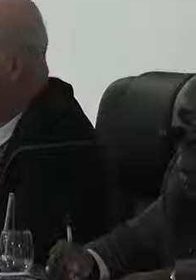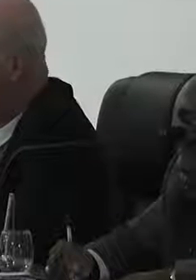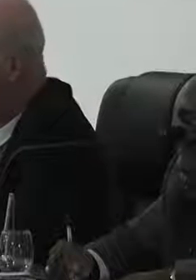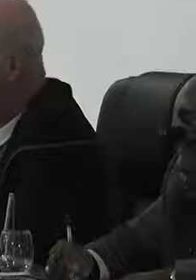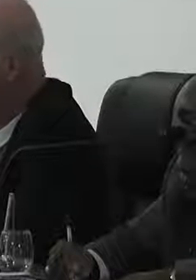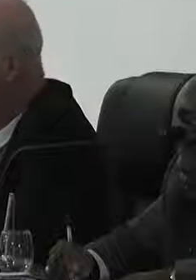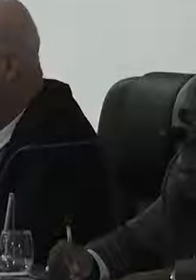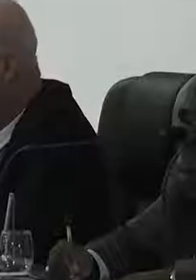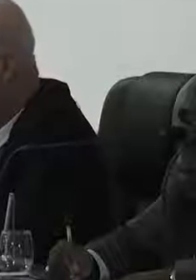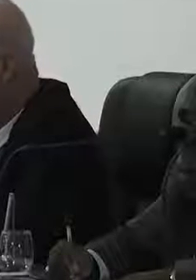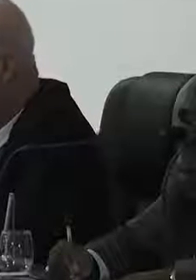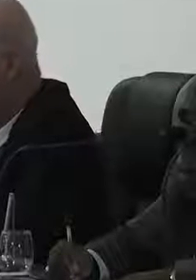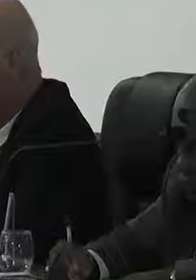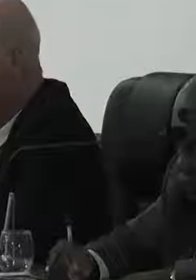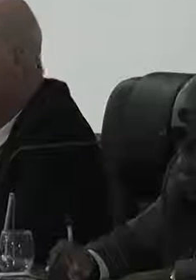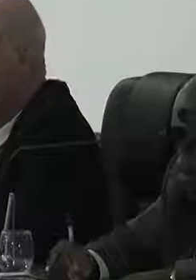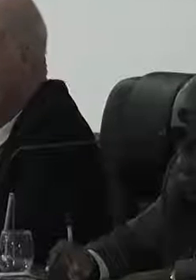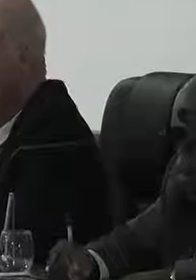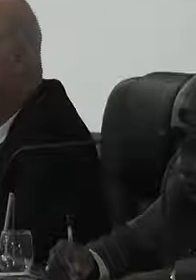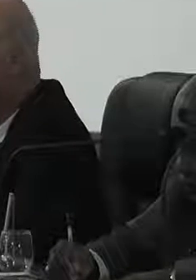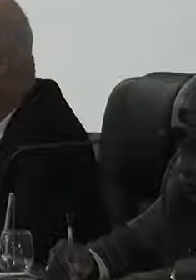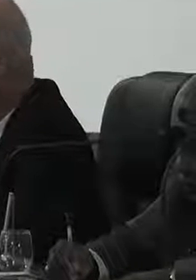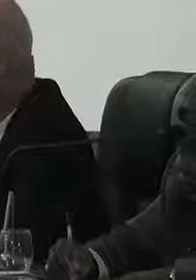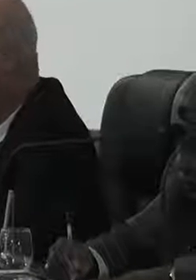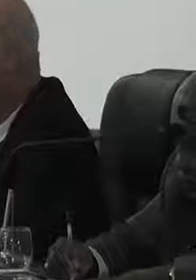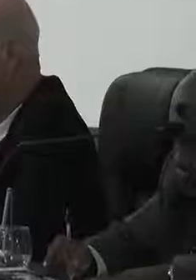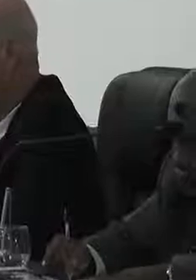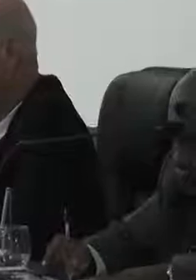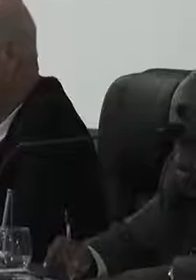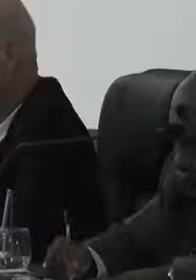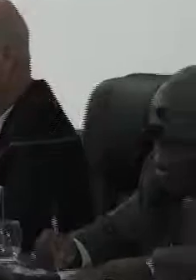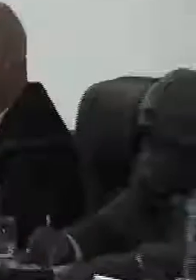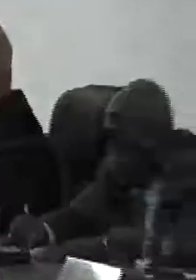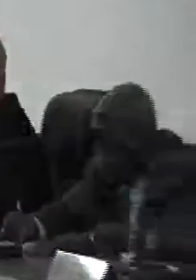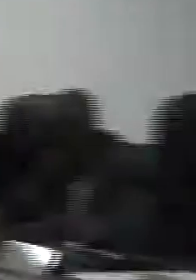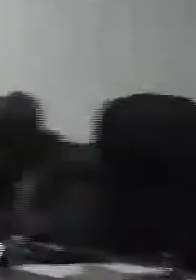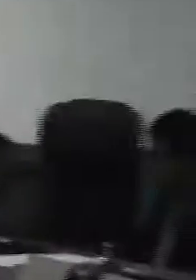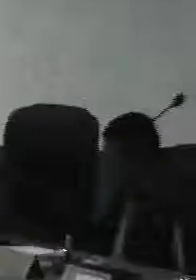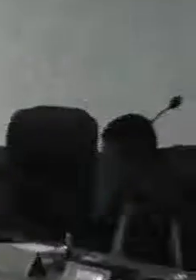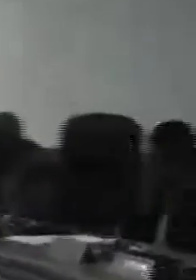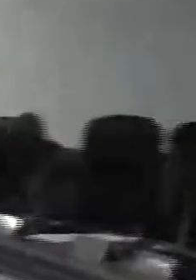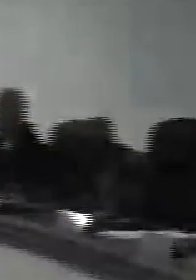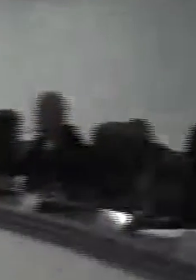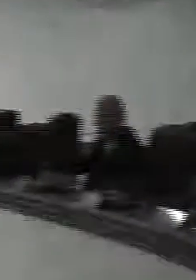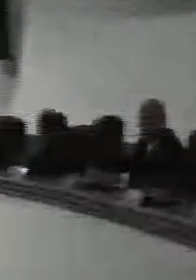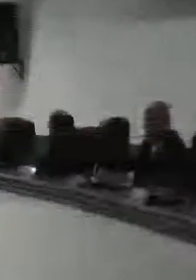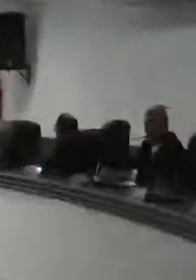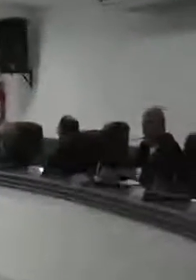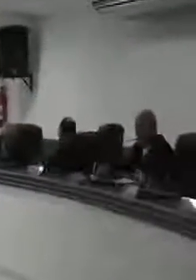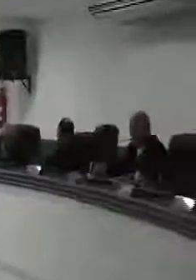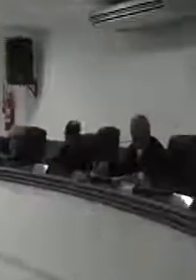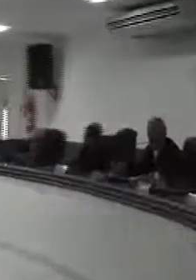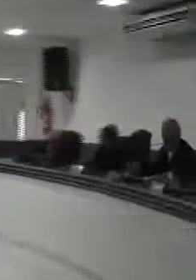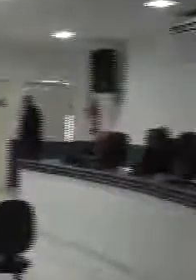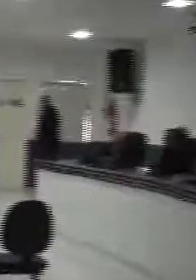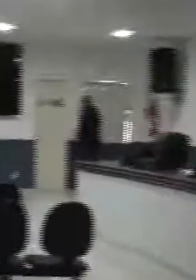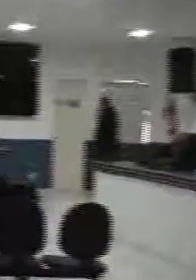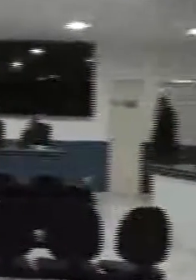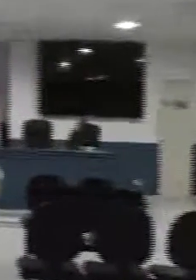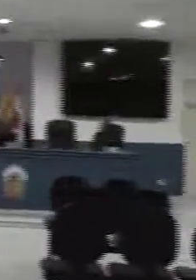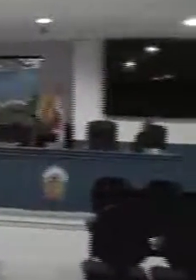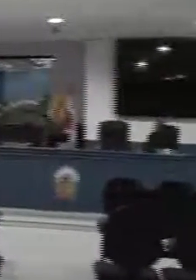não exploramos. Muito obrigado pela oportunidade. Obrigado, vereador. E dizer também que esse projeto é junto